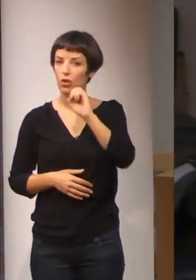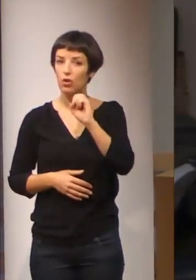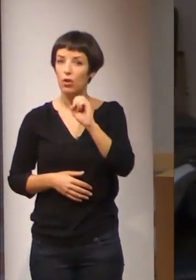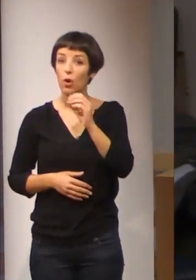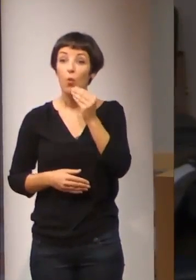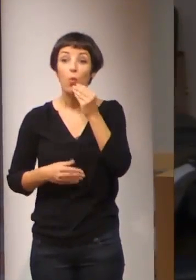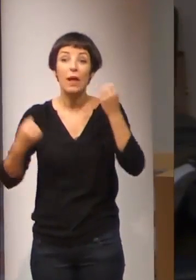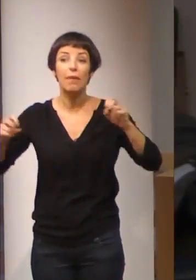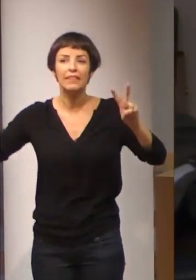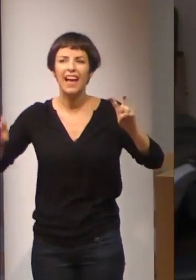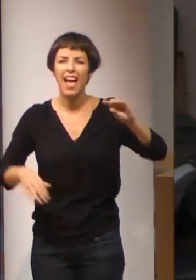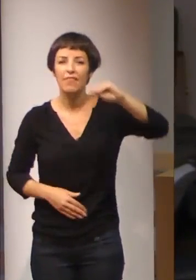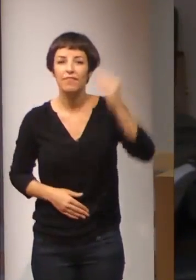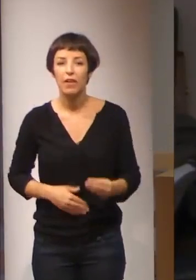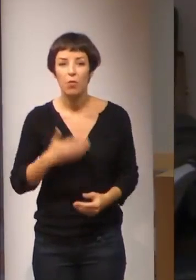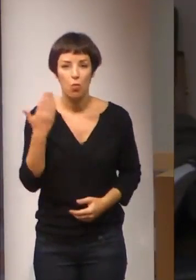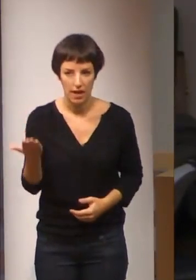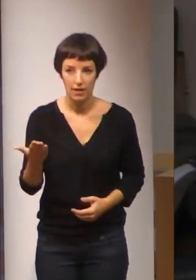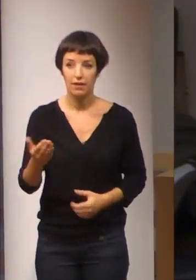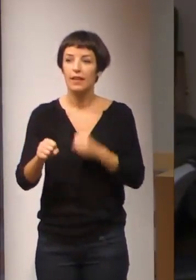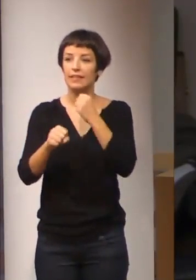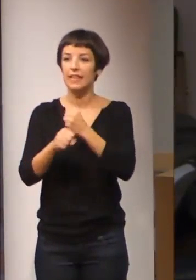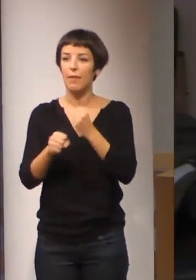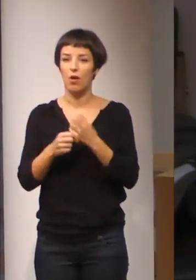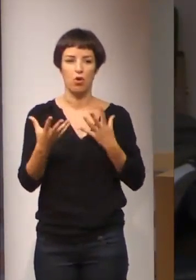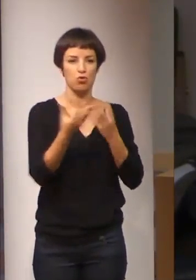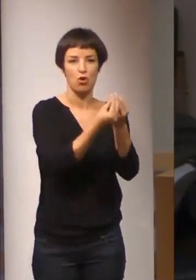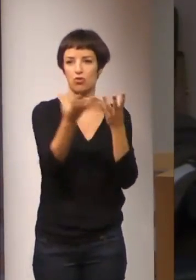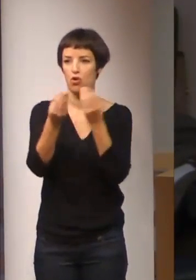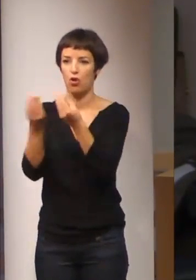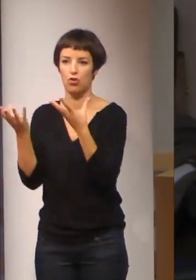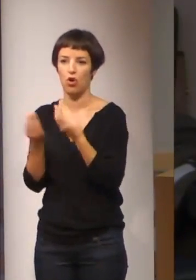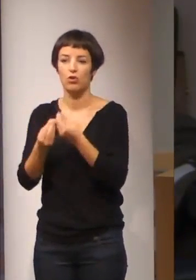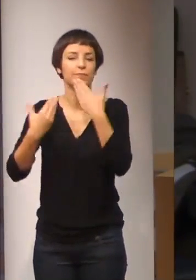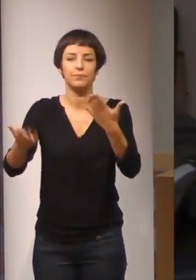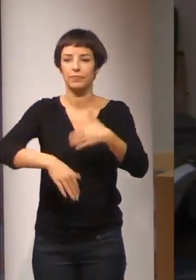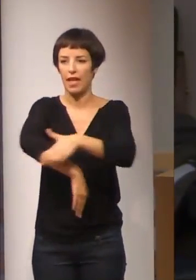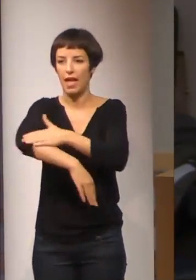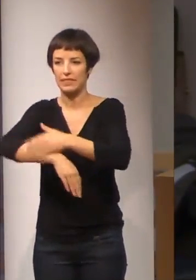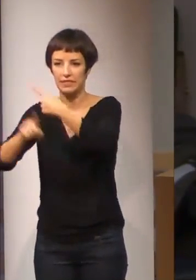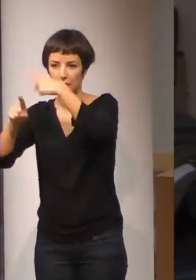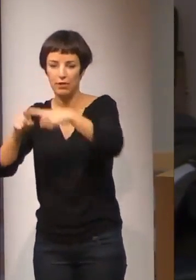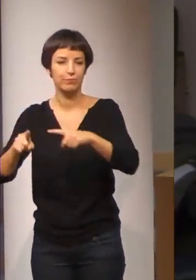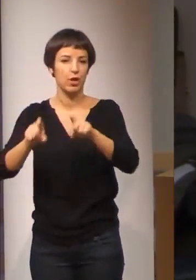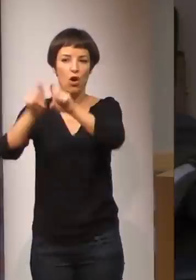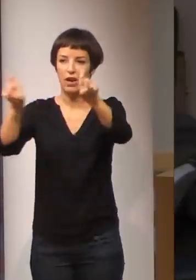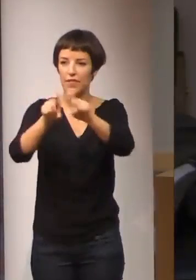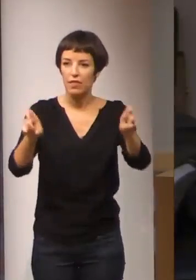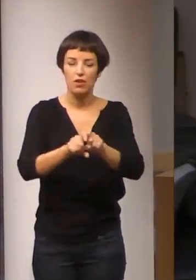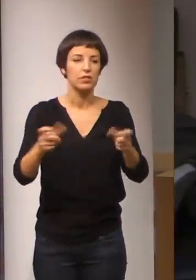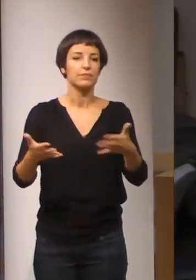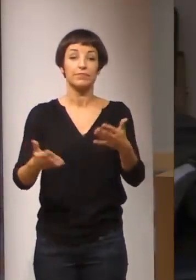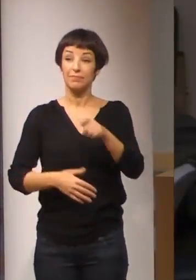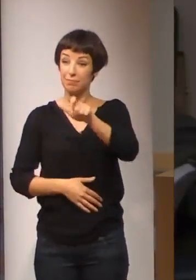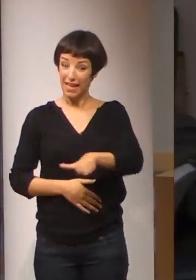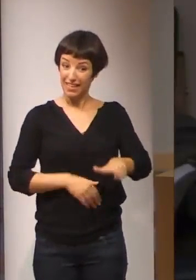buena práctica, y es el trabajo conjunto. El trabajo en conjunto de administraciones, organizaciones, la participación de